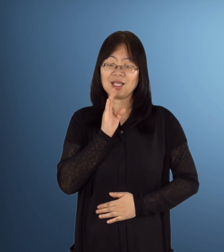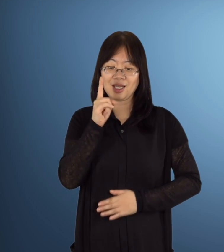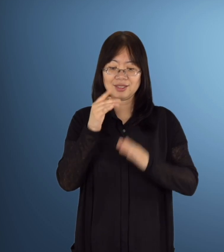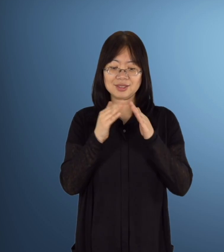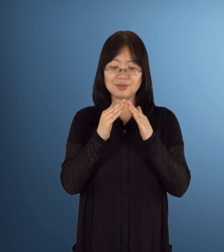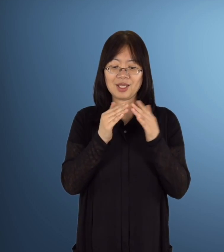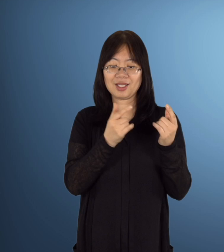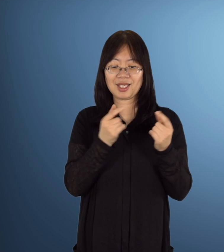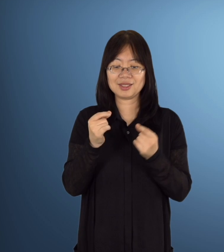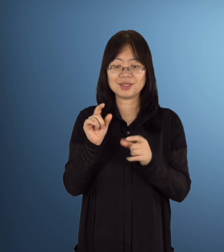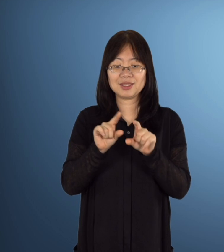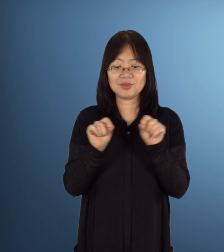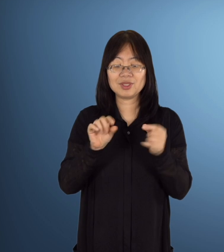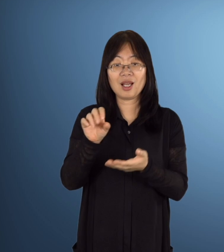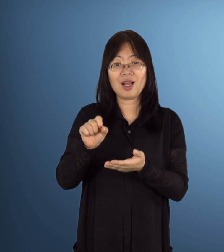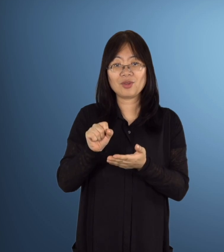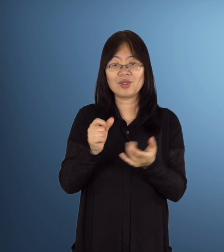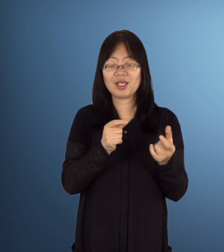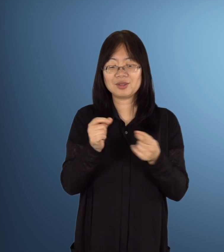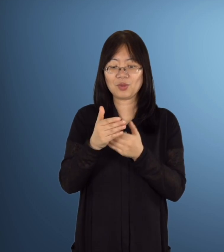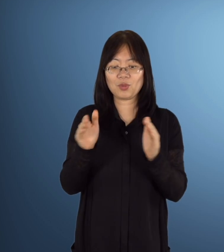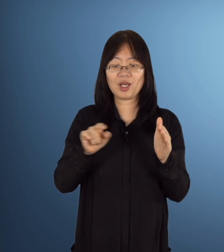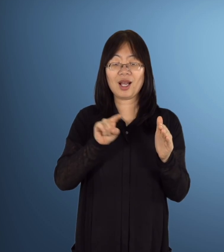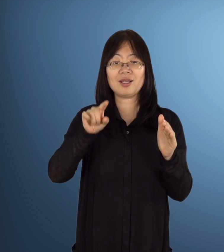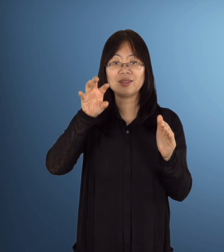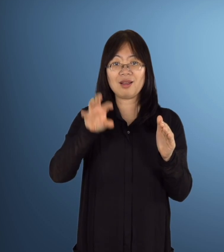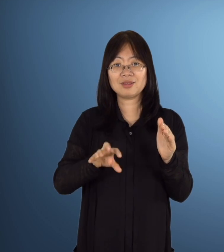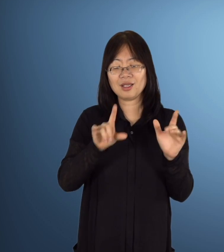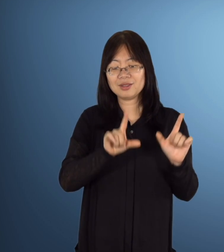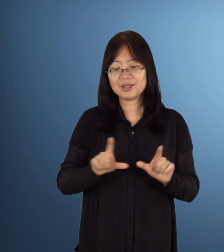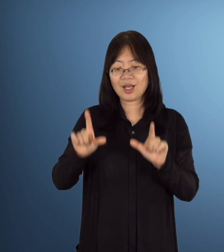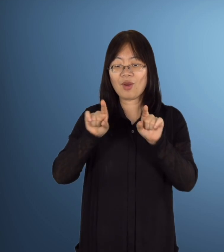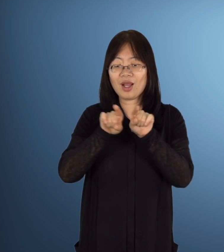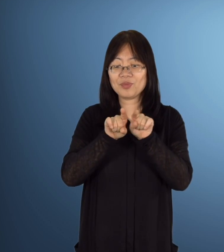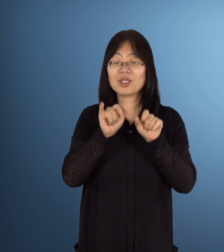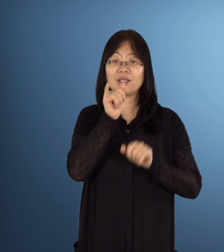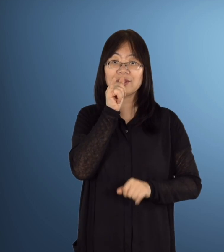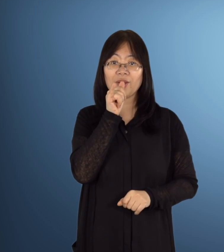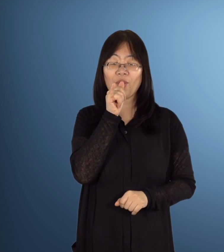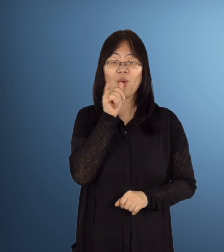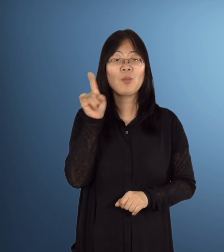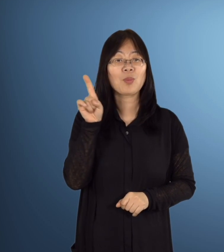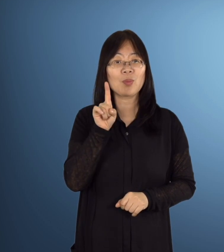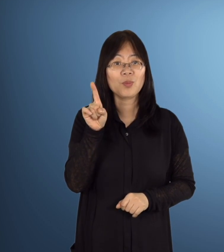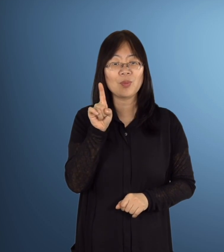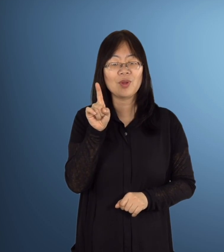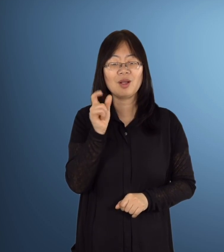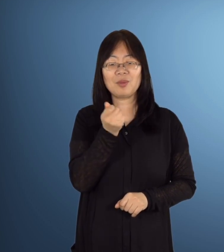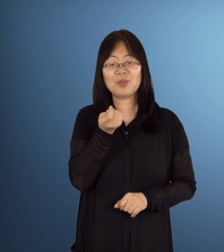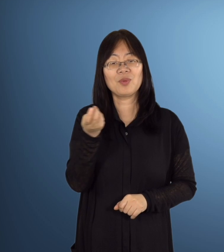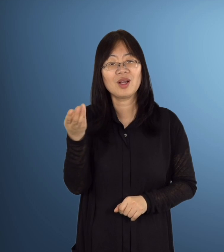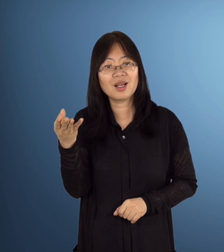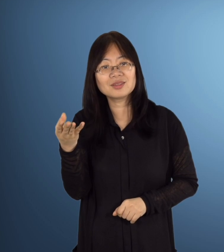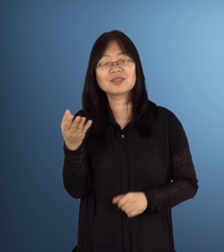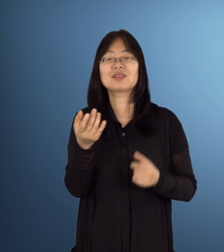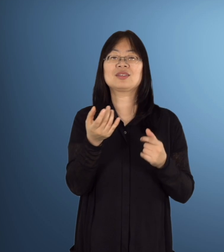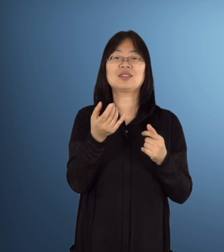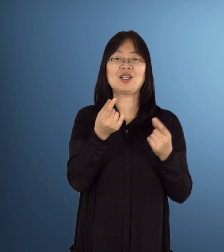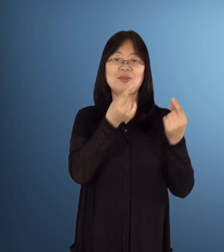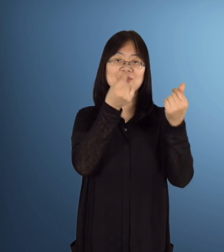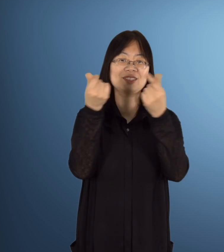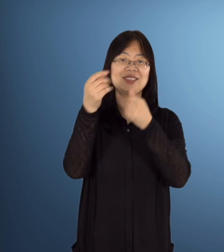같이 같은 음식을 먹고 같은 공간에서 삶을 같이 지내면 몇 가지가